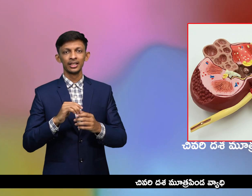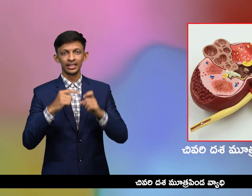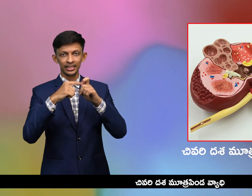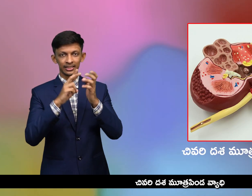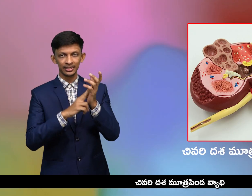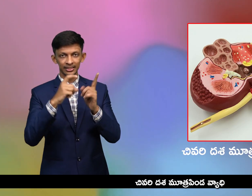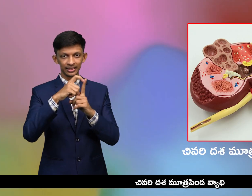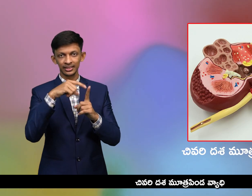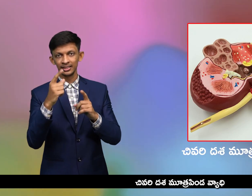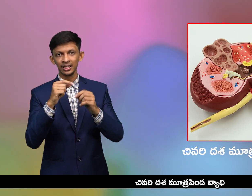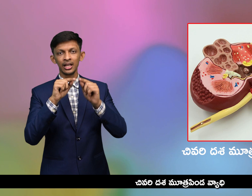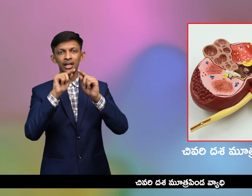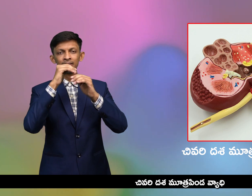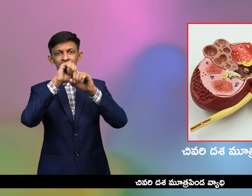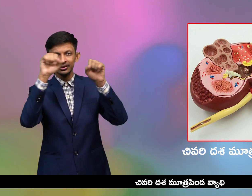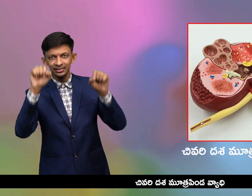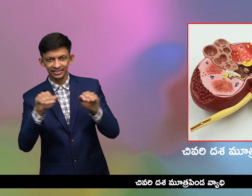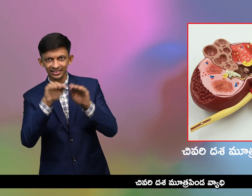చివరి దశ మూత్రపిండ వ్యాధి.